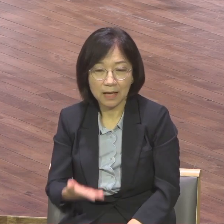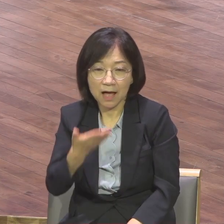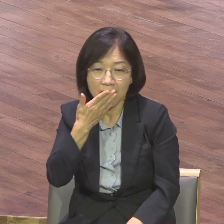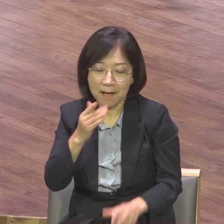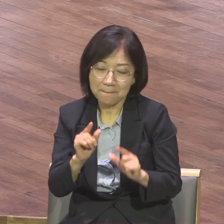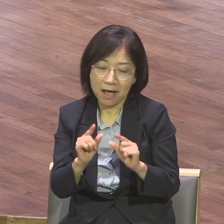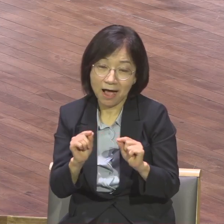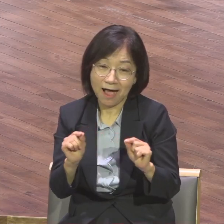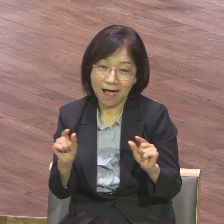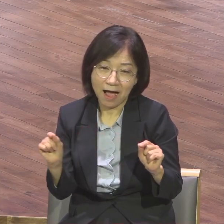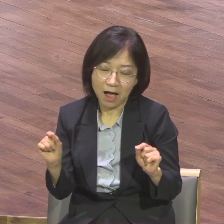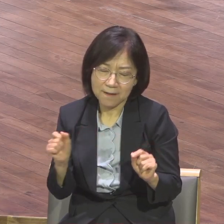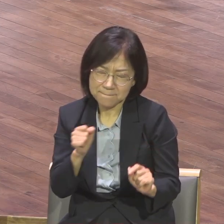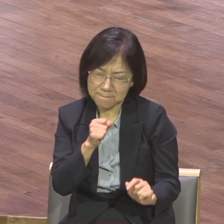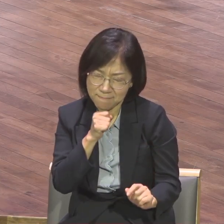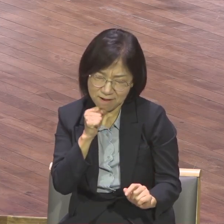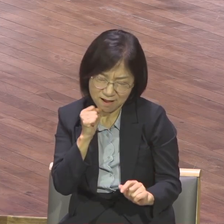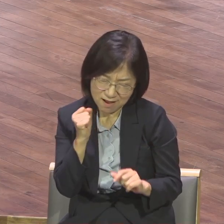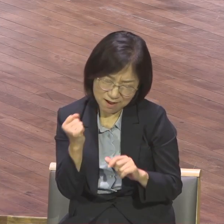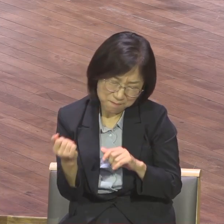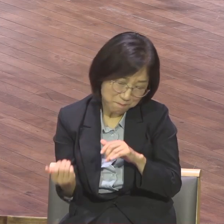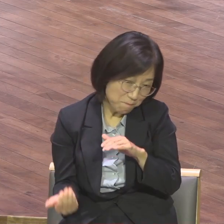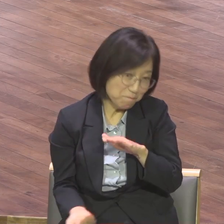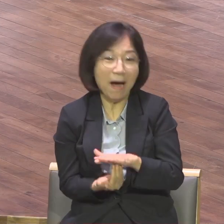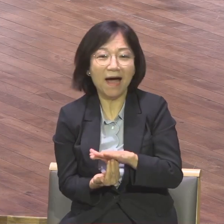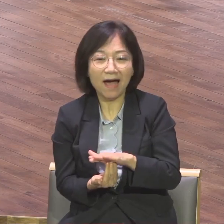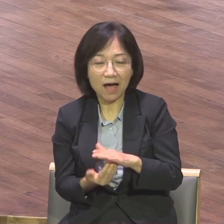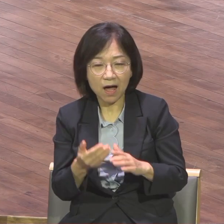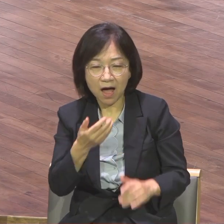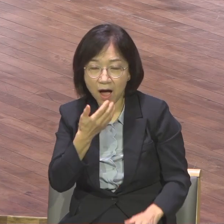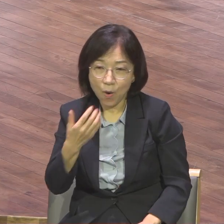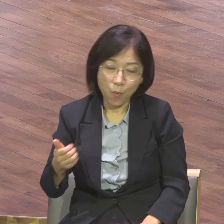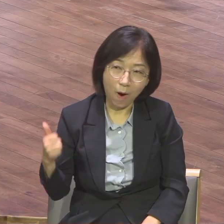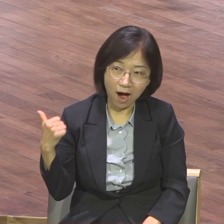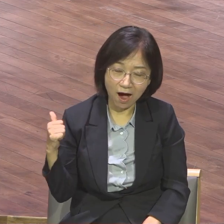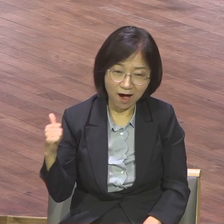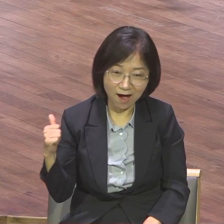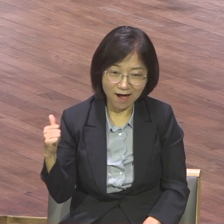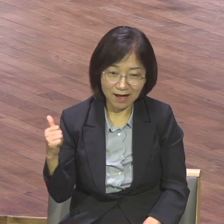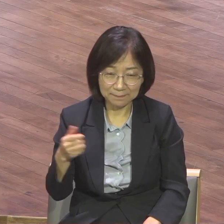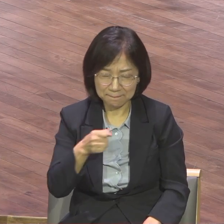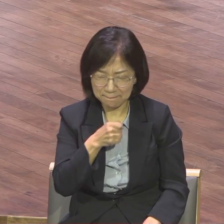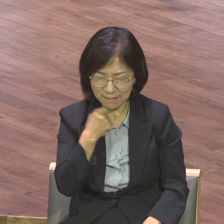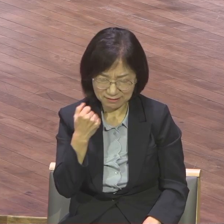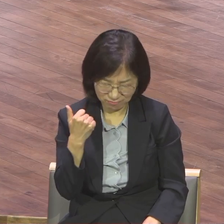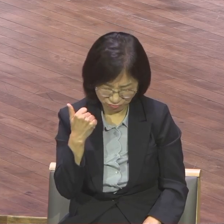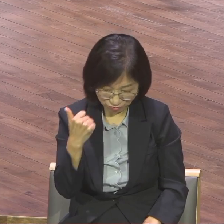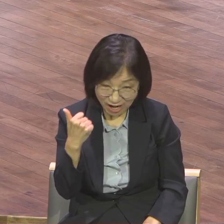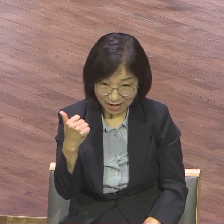그 맛이 끝내준다. 음식 맛이 탁월하면 끝내준다 그러잖아요. 끝내준다.